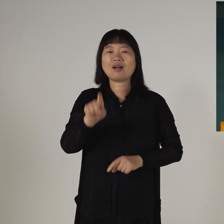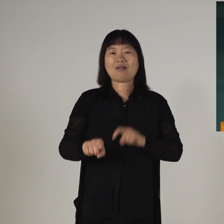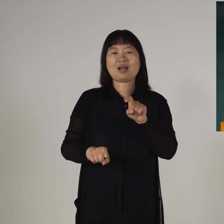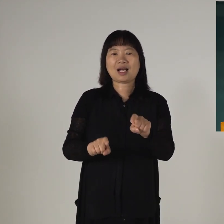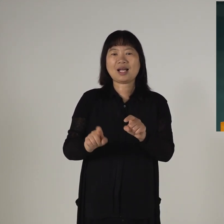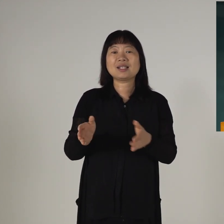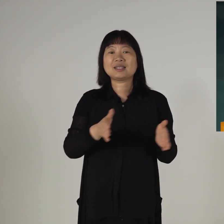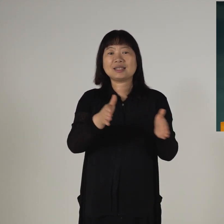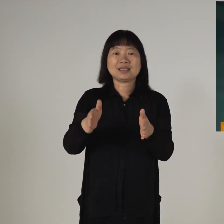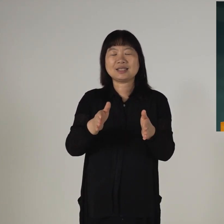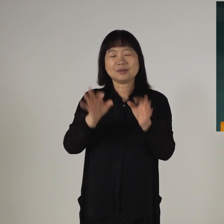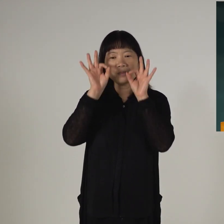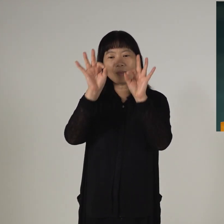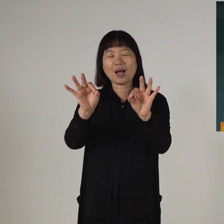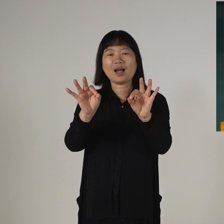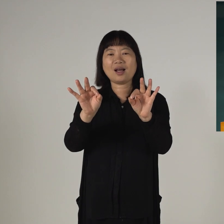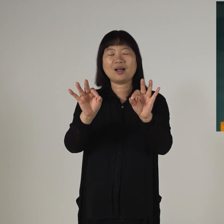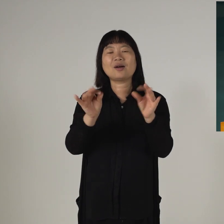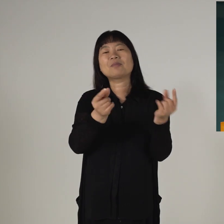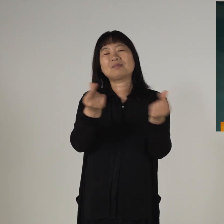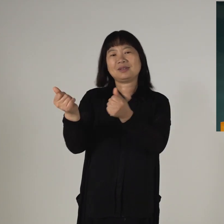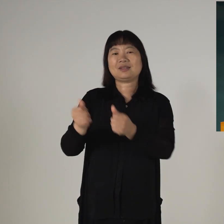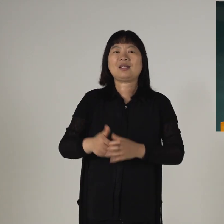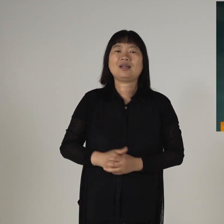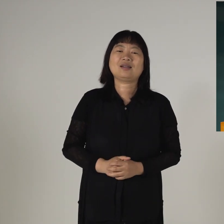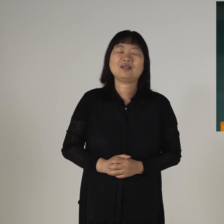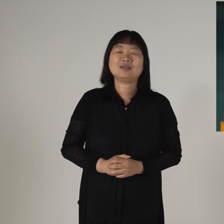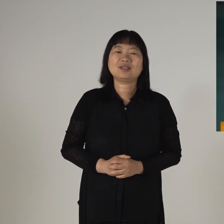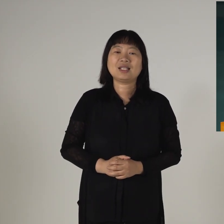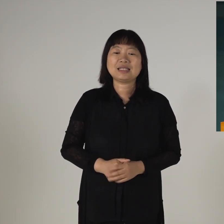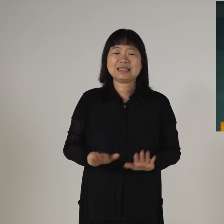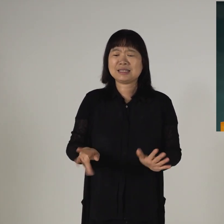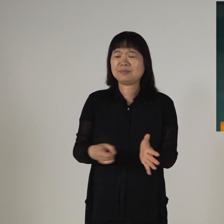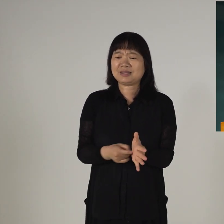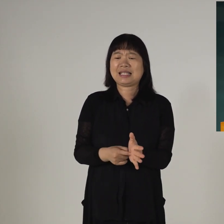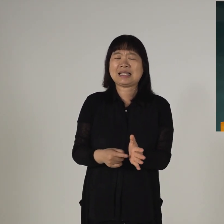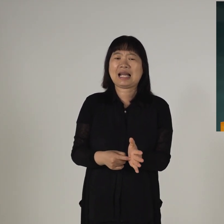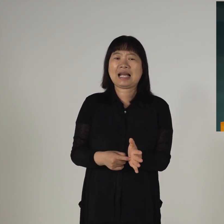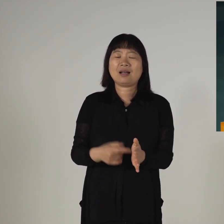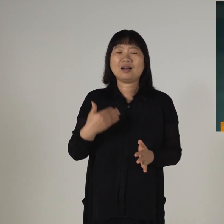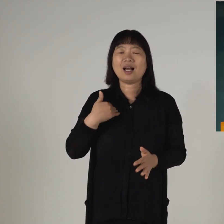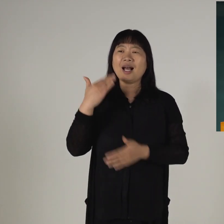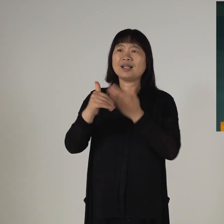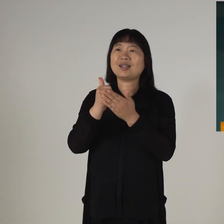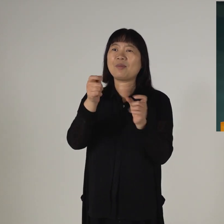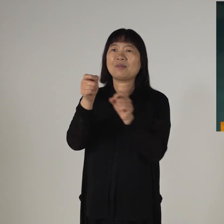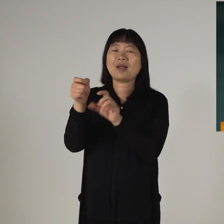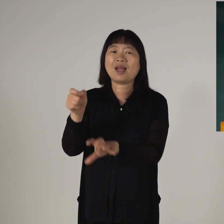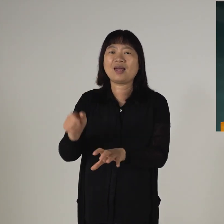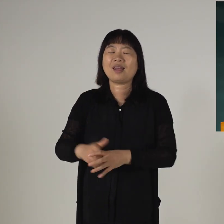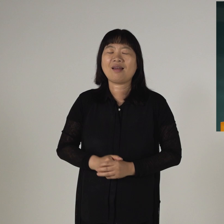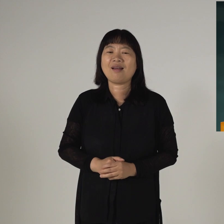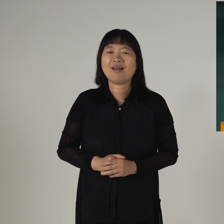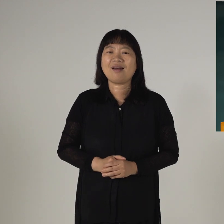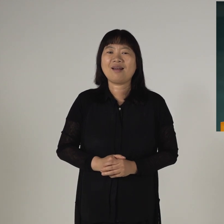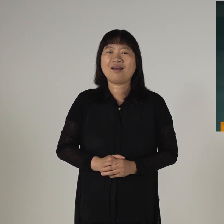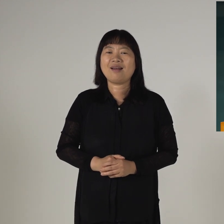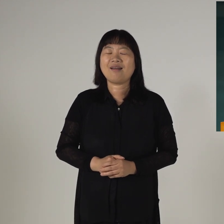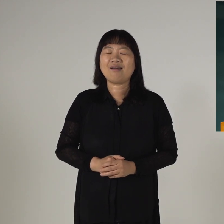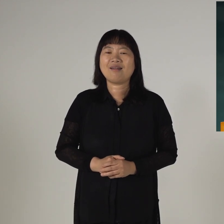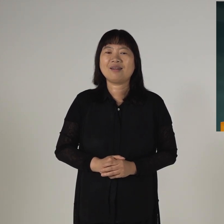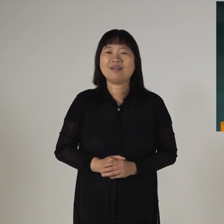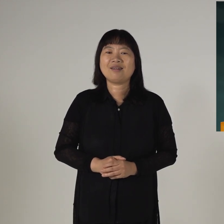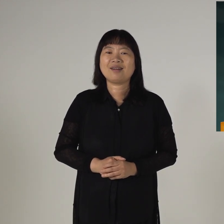걸어가는 길의 의미가 그런 의미일 겁니다. 당장 내가 하나님 앞에 한